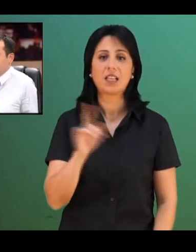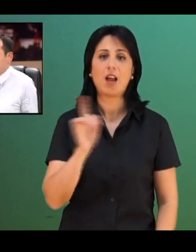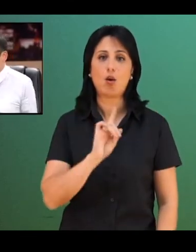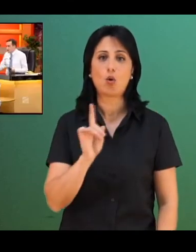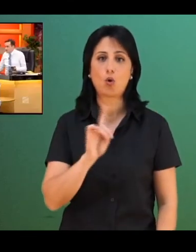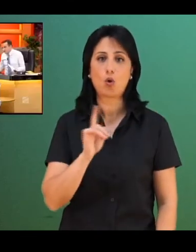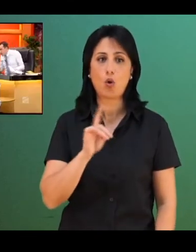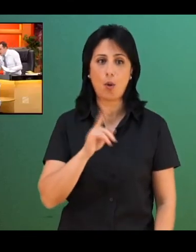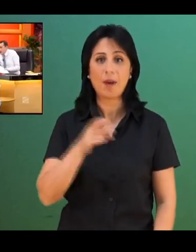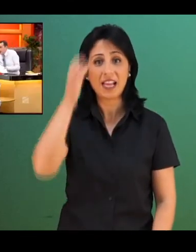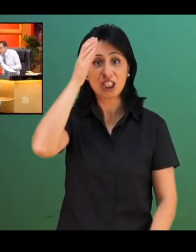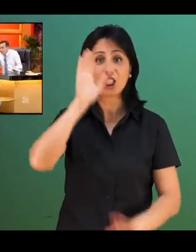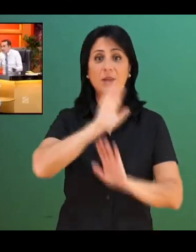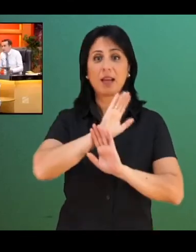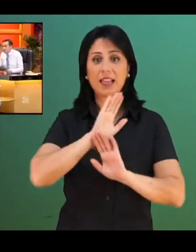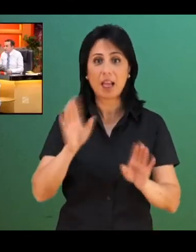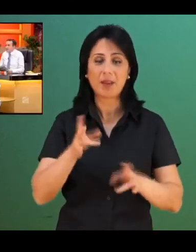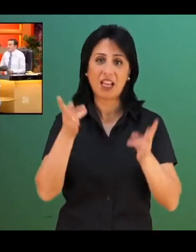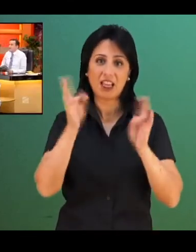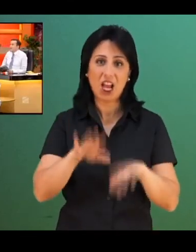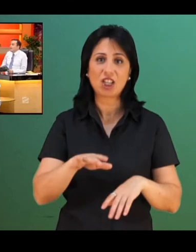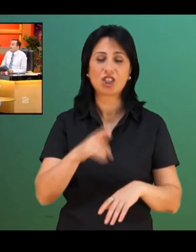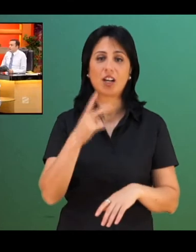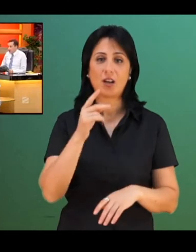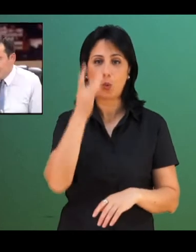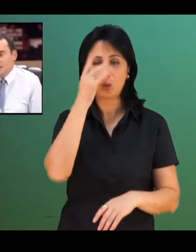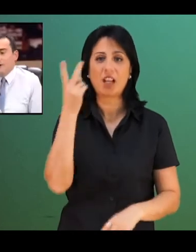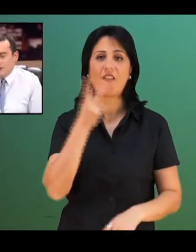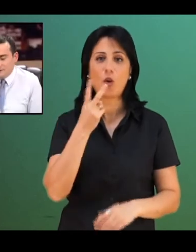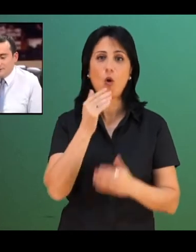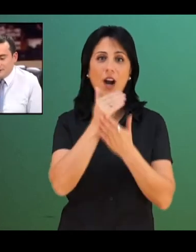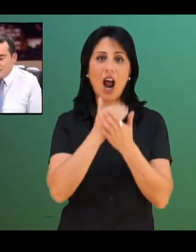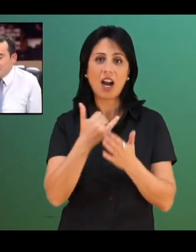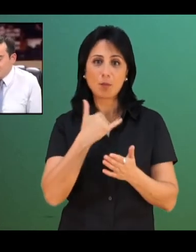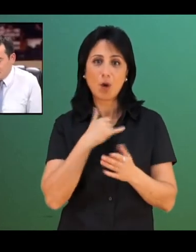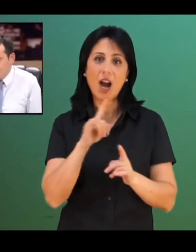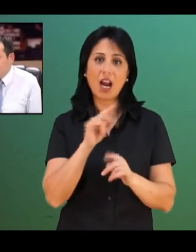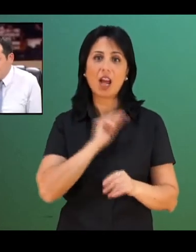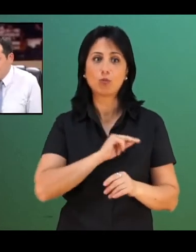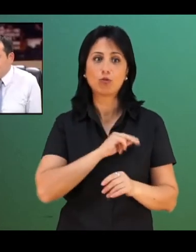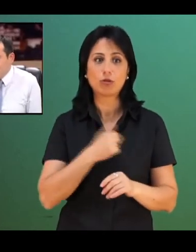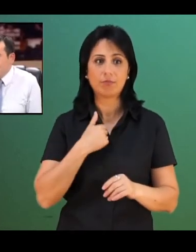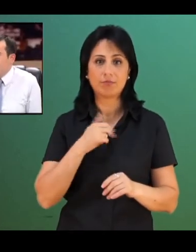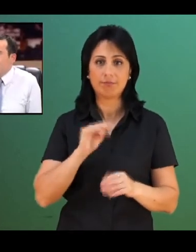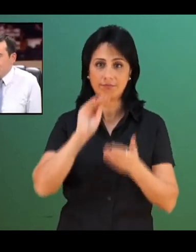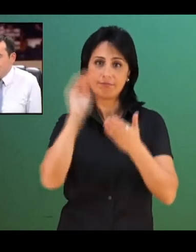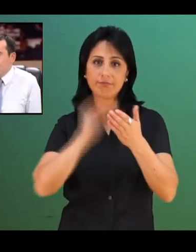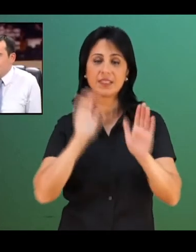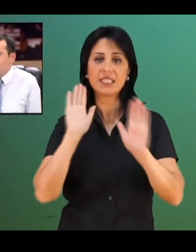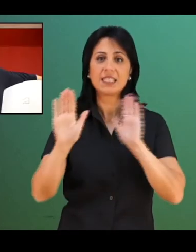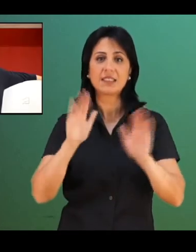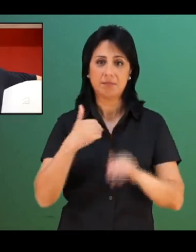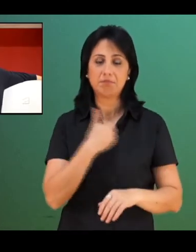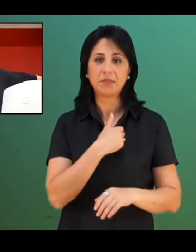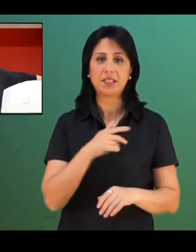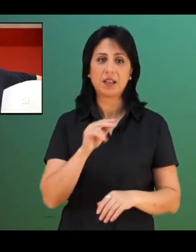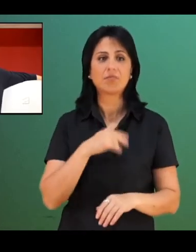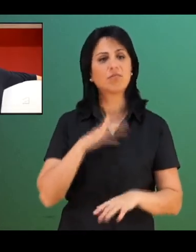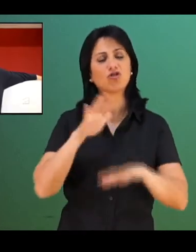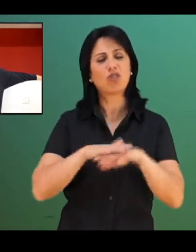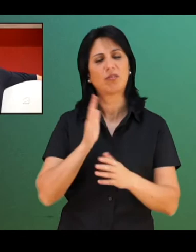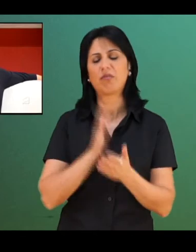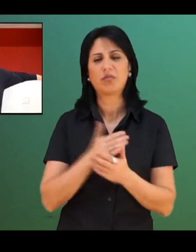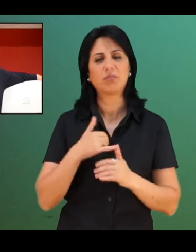იმუშაო რაღაცაში. სცენარისტა ჩვენთან გინდა? სცენარისტად გვაქვს შტატი. გაქვს შტატი? ერთი შტატი გაქვს.